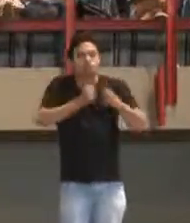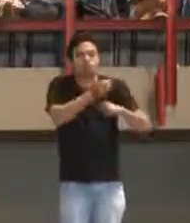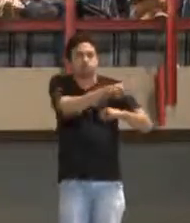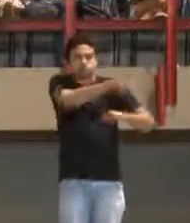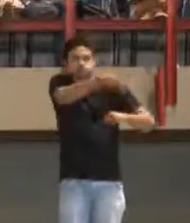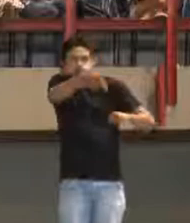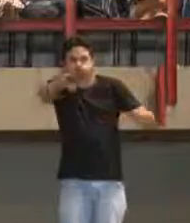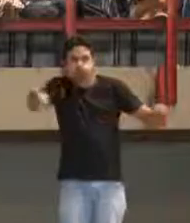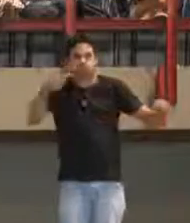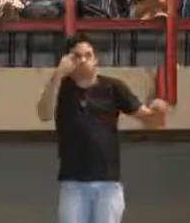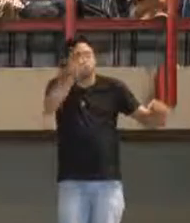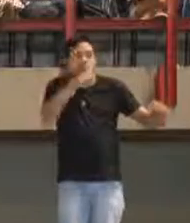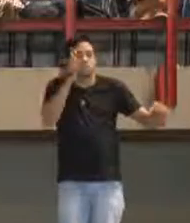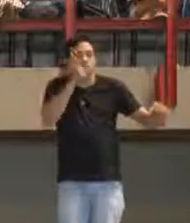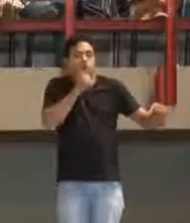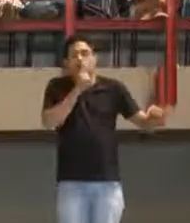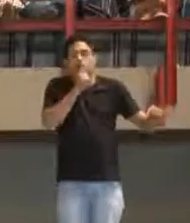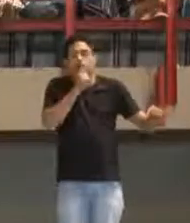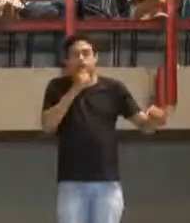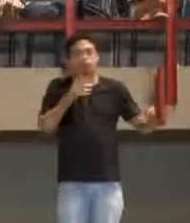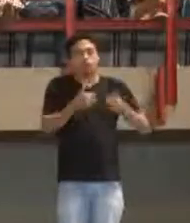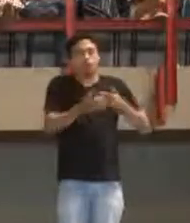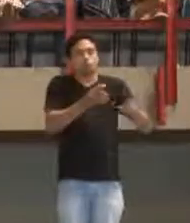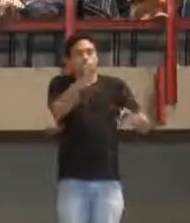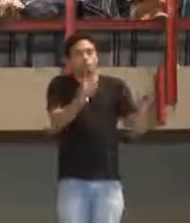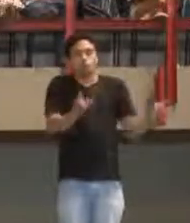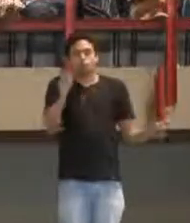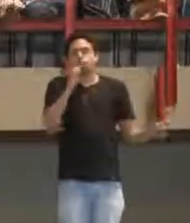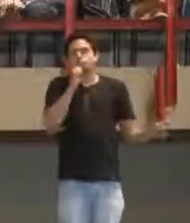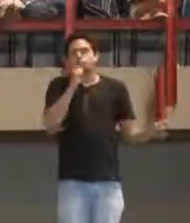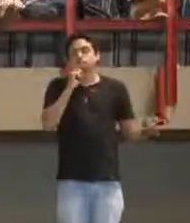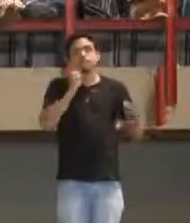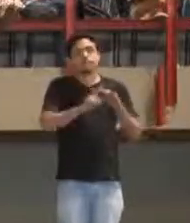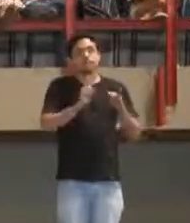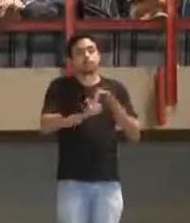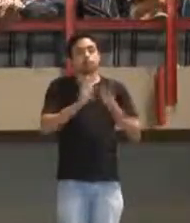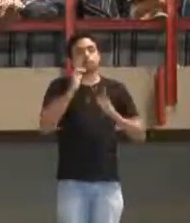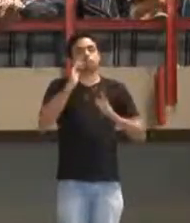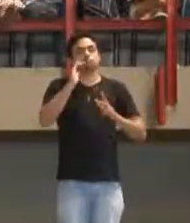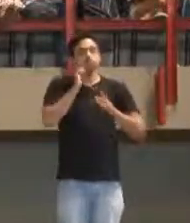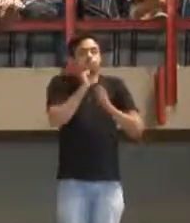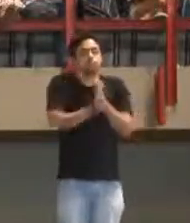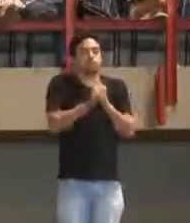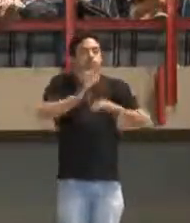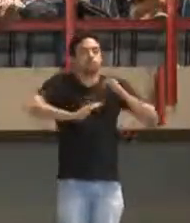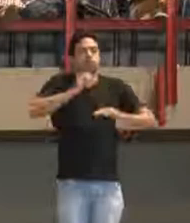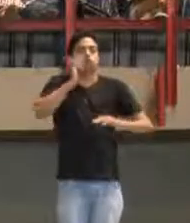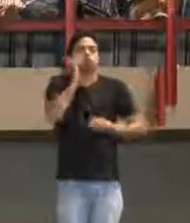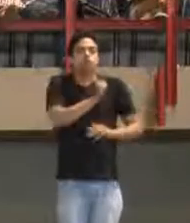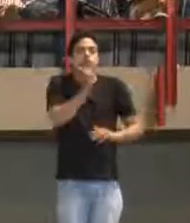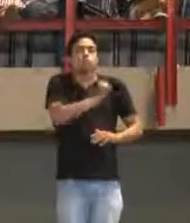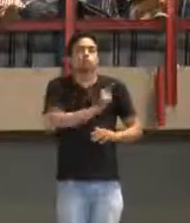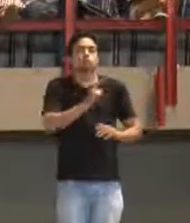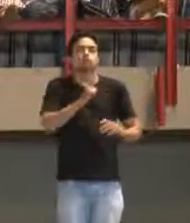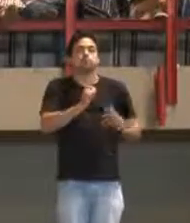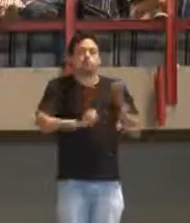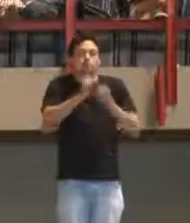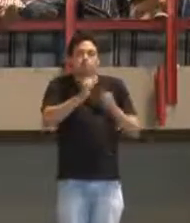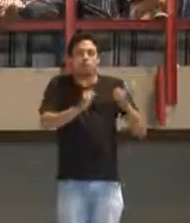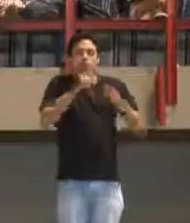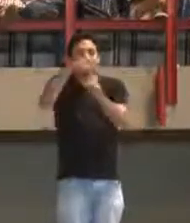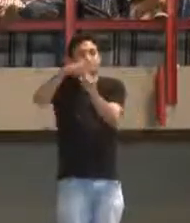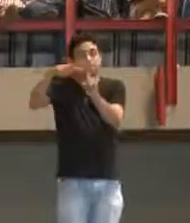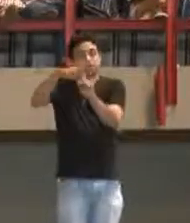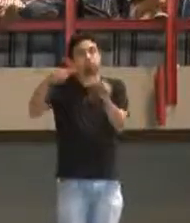42.200 metros. Não é qualquer atleta. Não é qualquer atleta que consegue correr uma